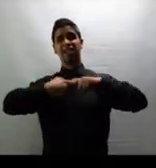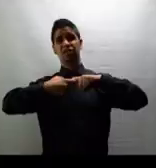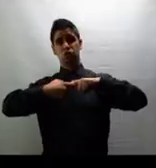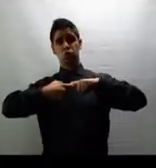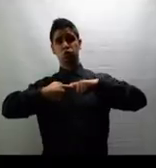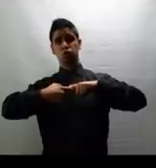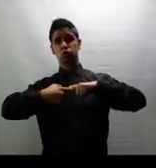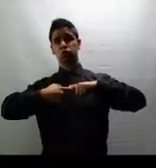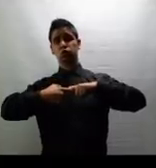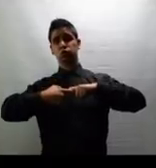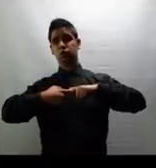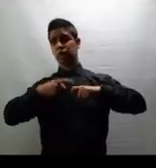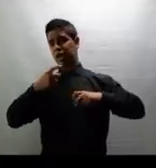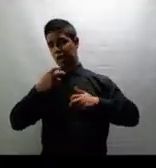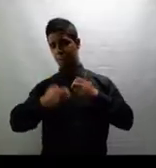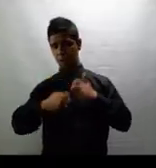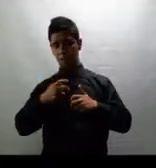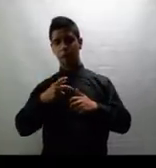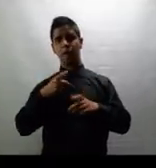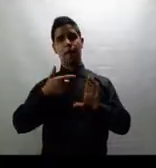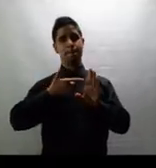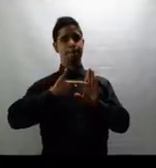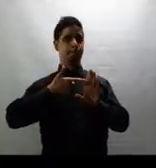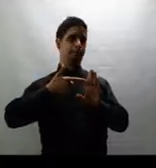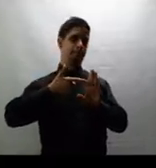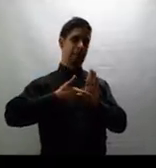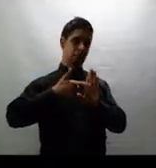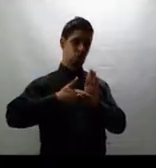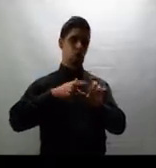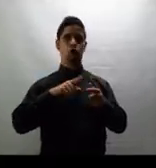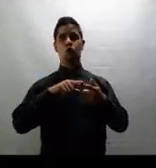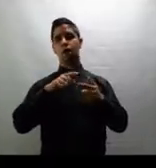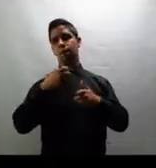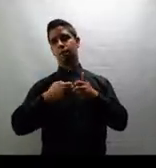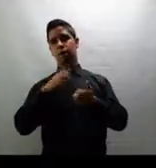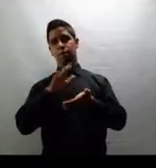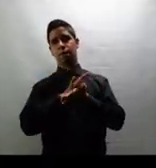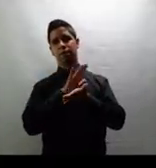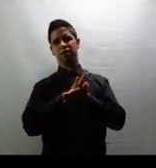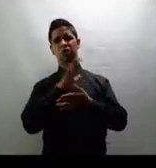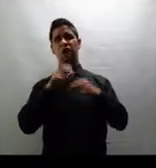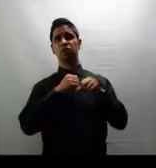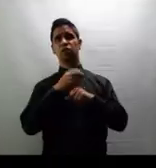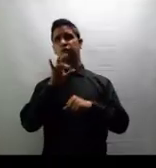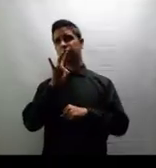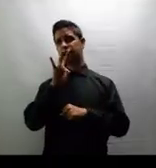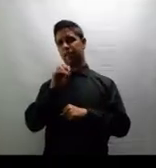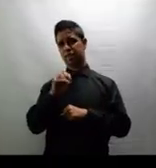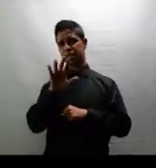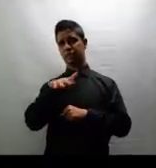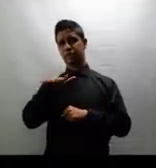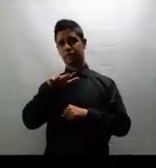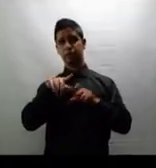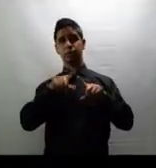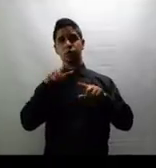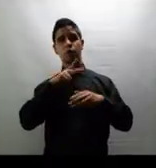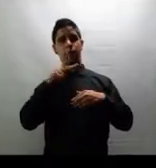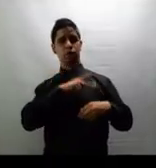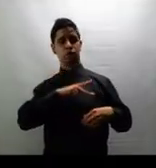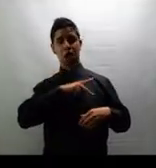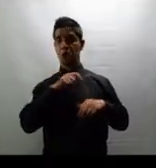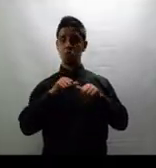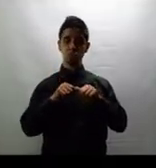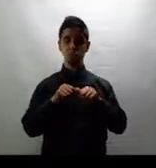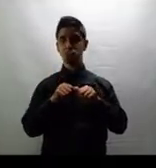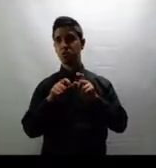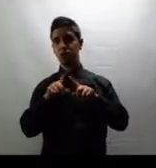la crisis del petróleo la crisis del papel la década de los 70 pero entonces el personaje siguió y tenía